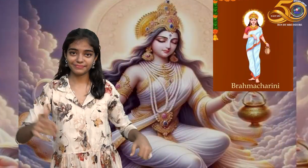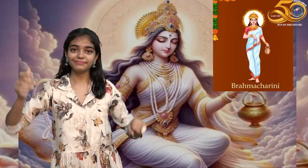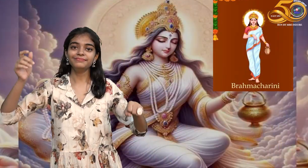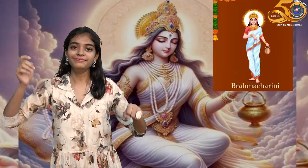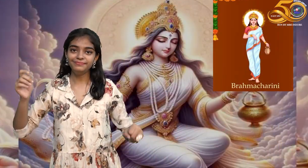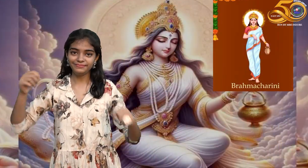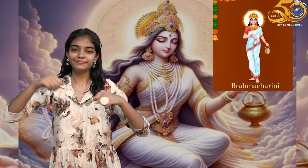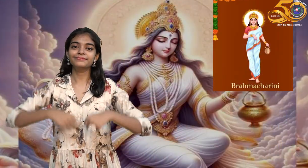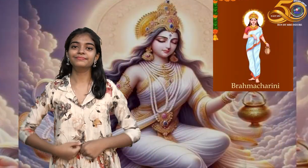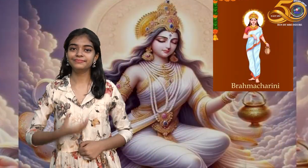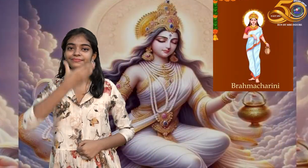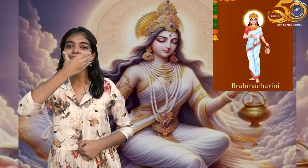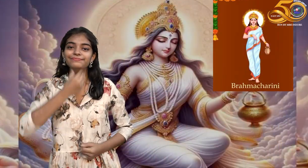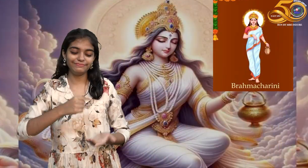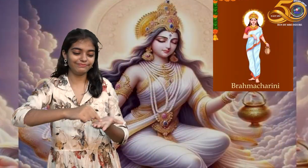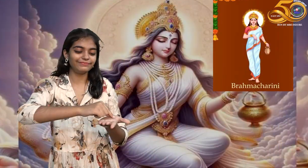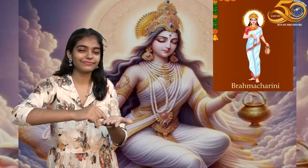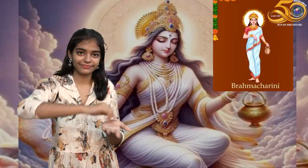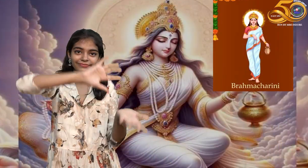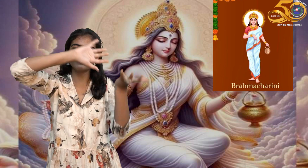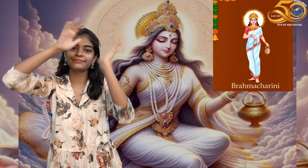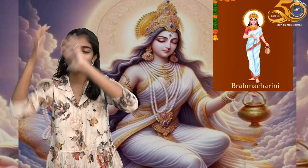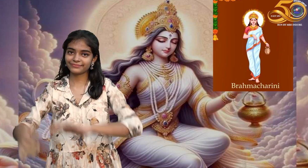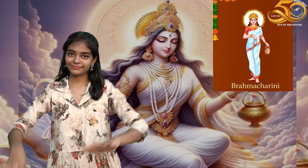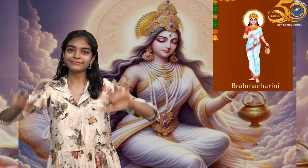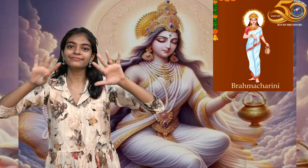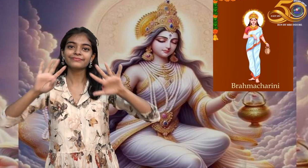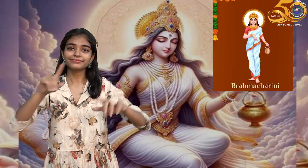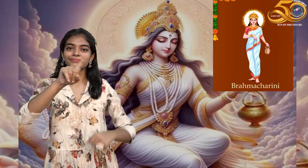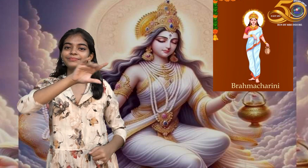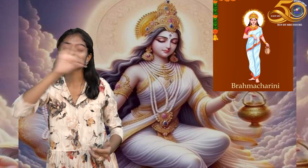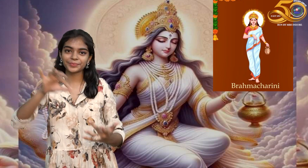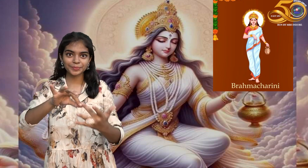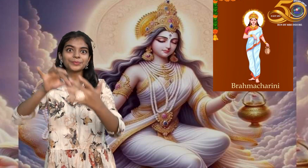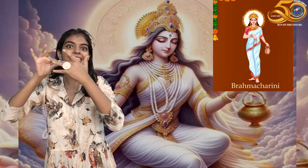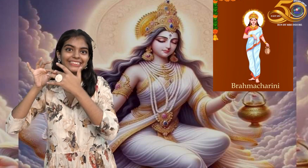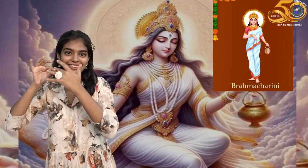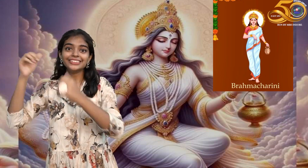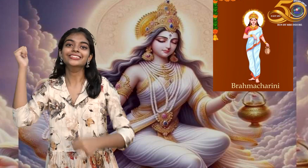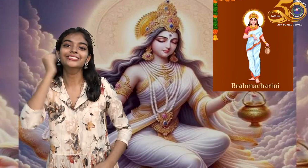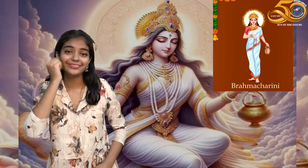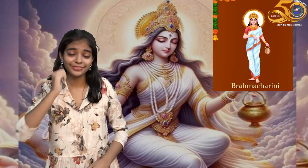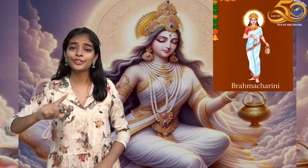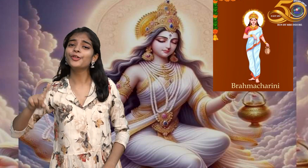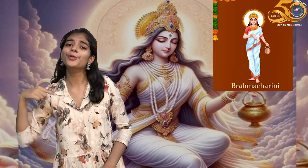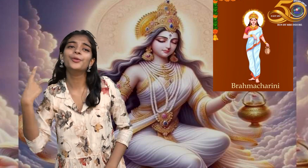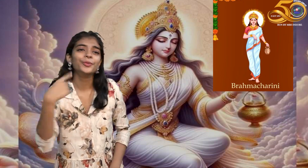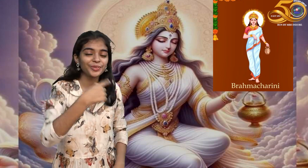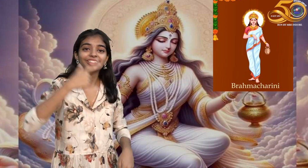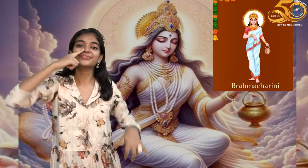मा ब्रह्मचारिनी हमारी कुंडली में नौ ग्रह होते है उनमें से सबसे प्रबल होता है मंगल